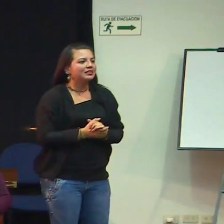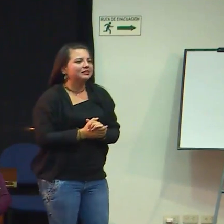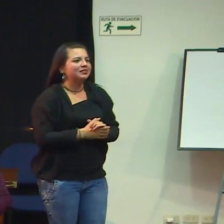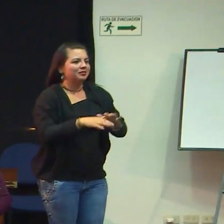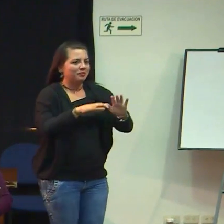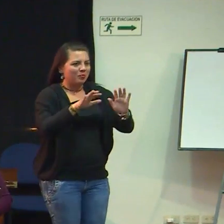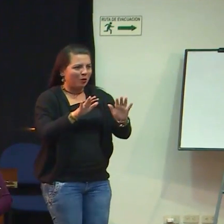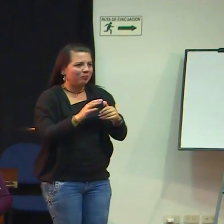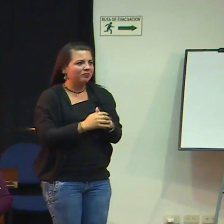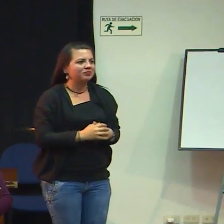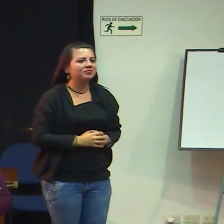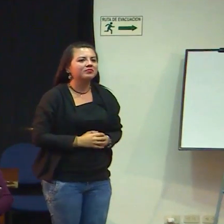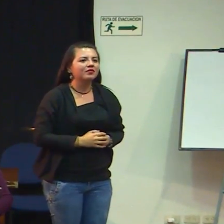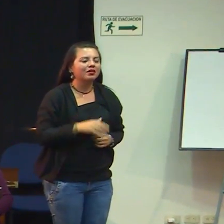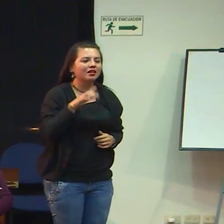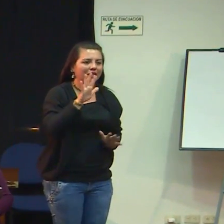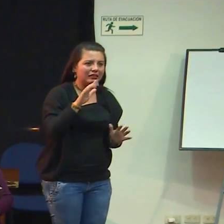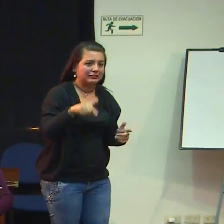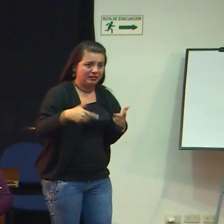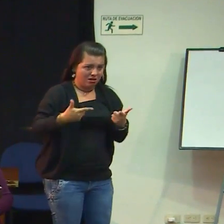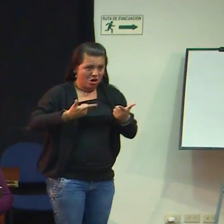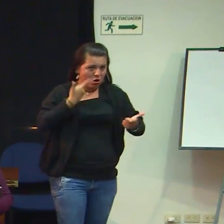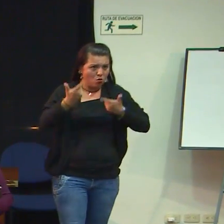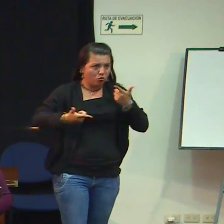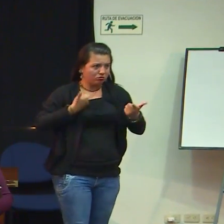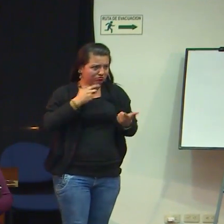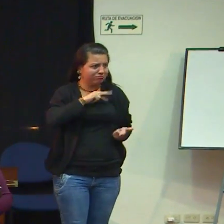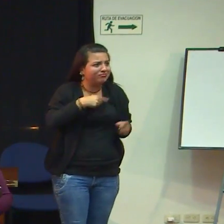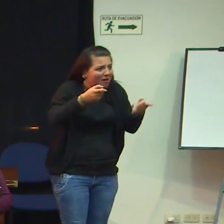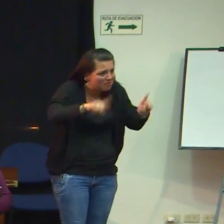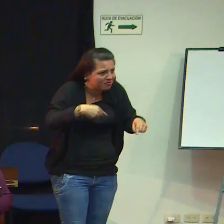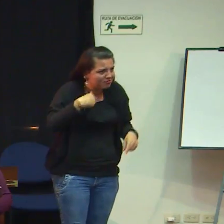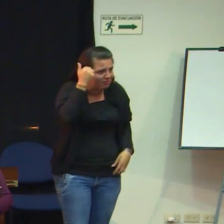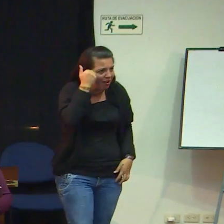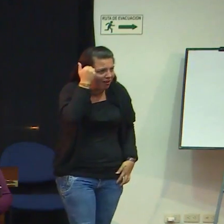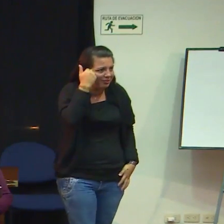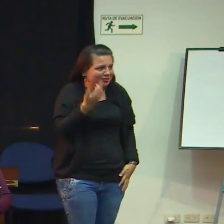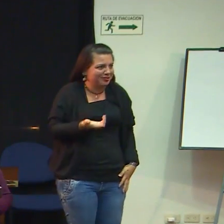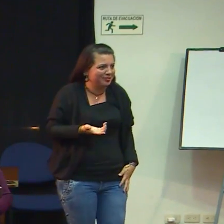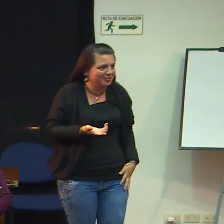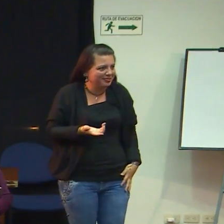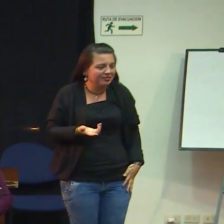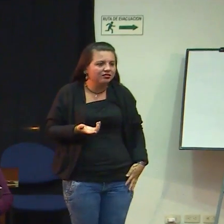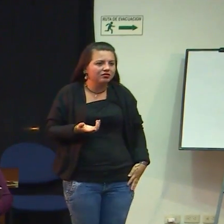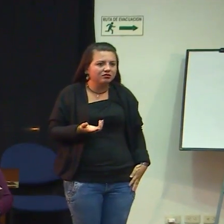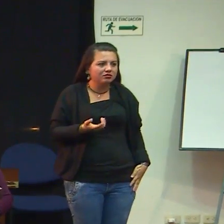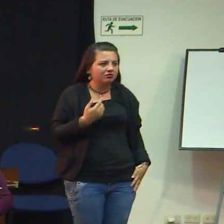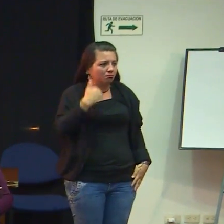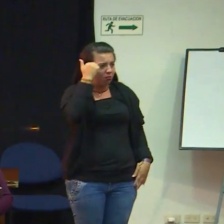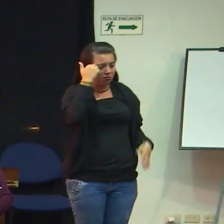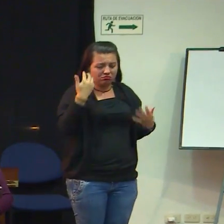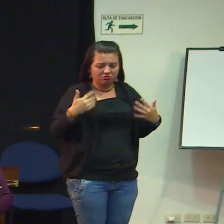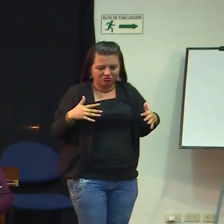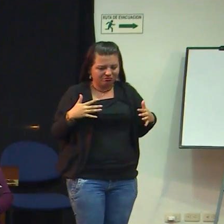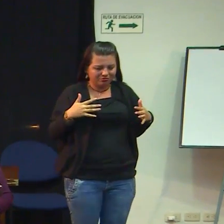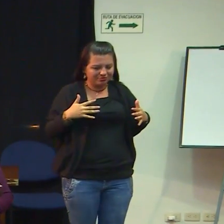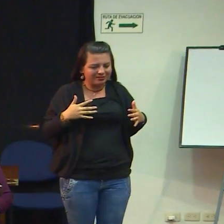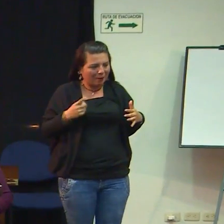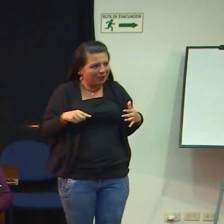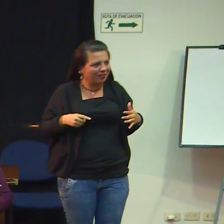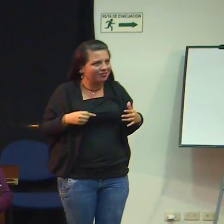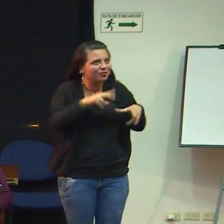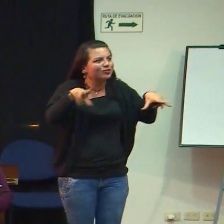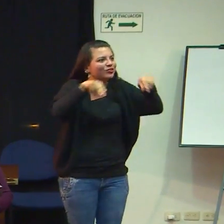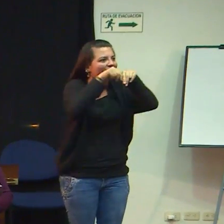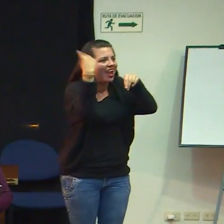Entonces, digamos, estas luchas que a nosotros nos corresponden también como maestros, y no solamente como maestros, sino como sociedad en general,